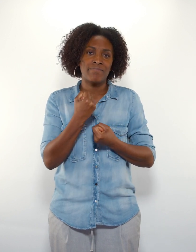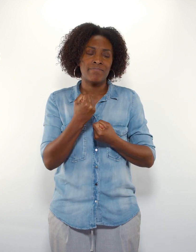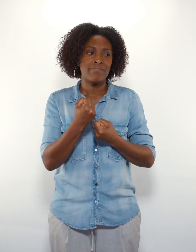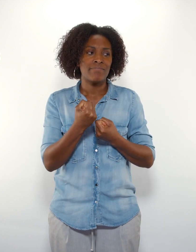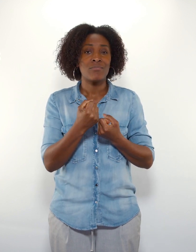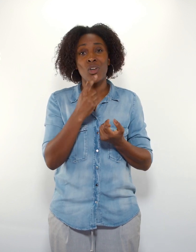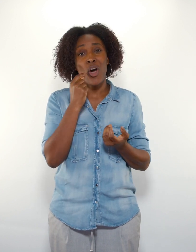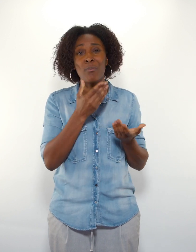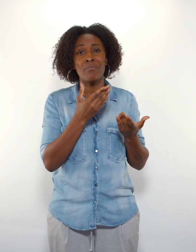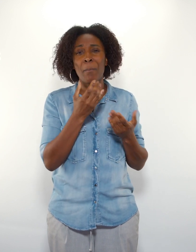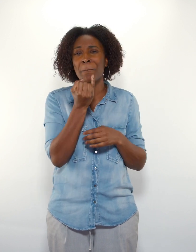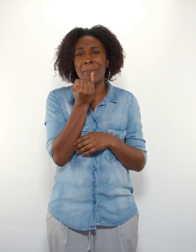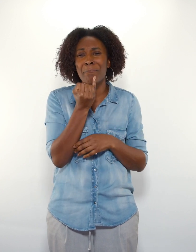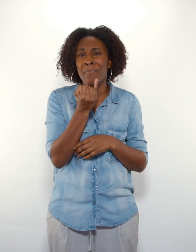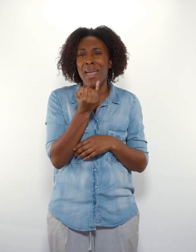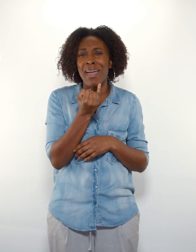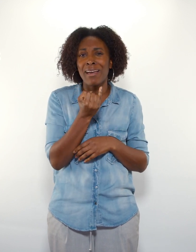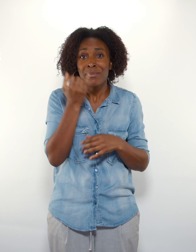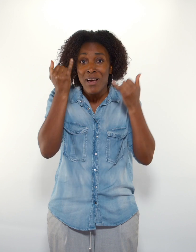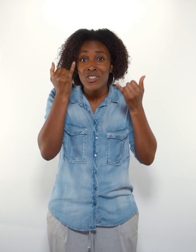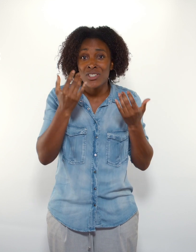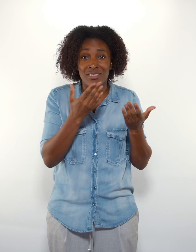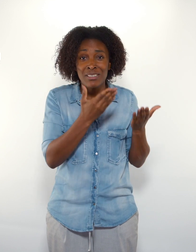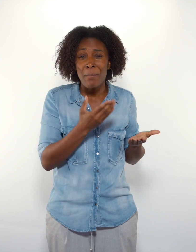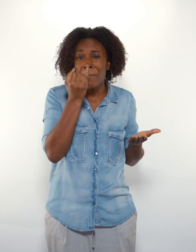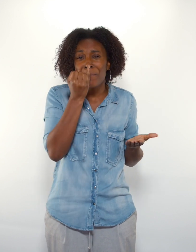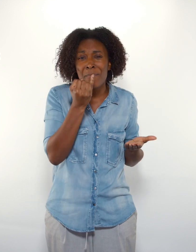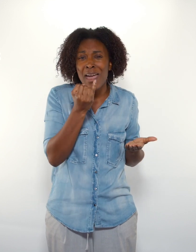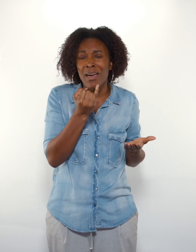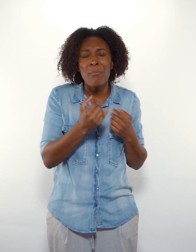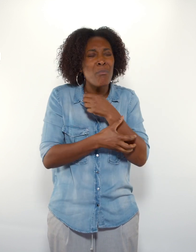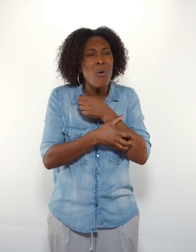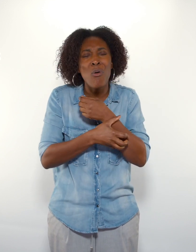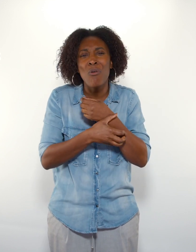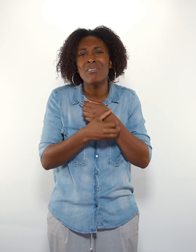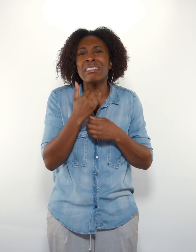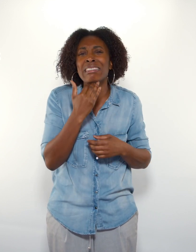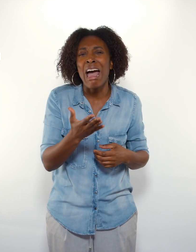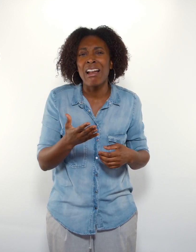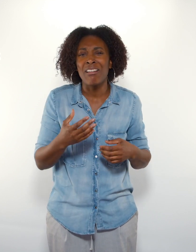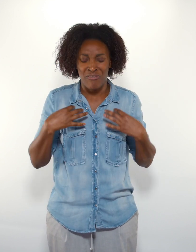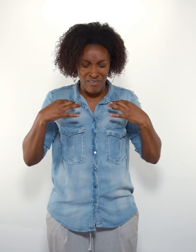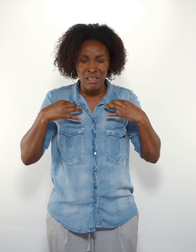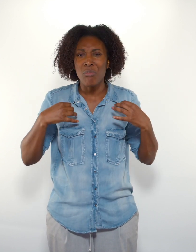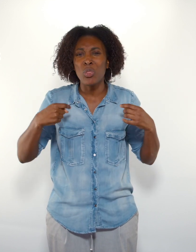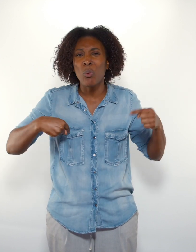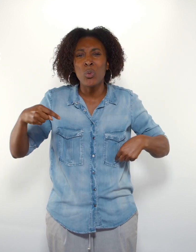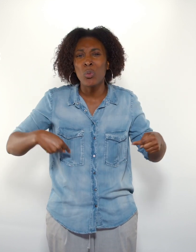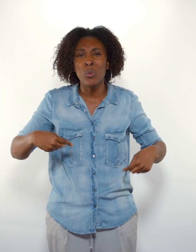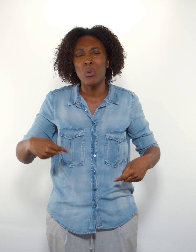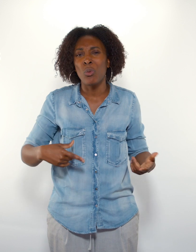Un homme maigre, vous pouvez l'imaginer très très pauvre, même sale,